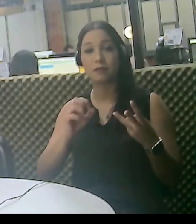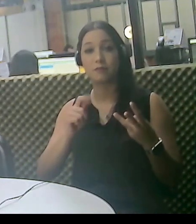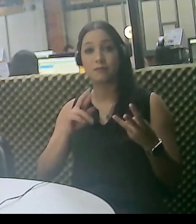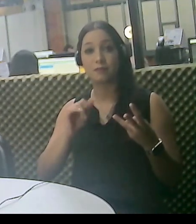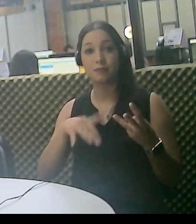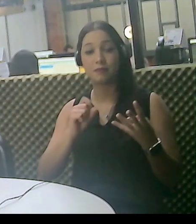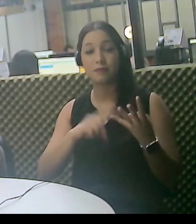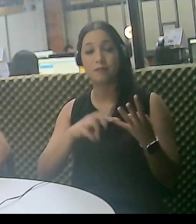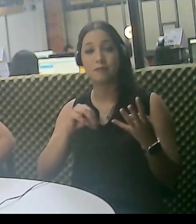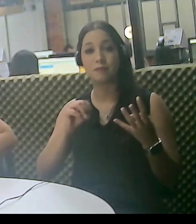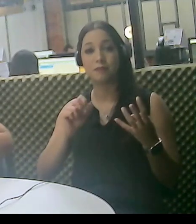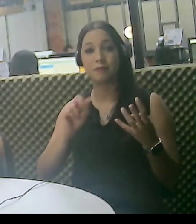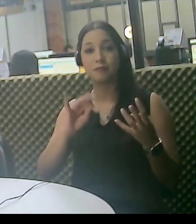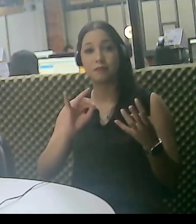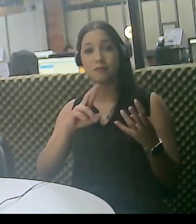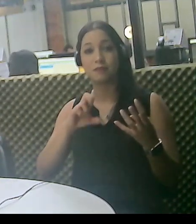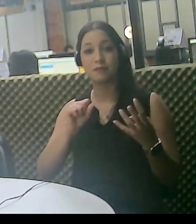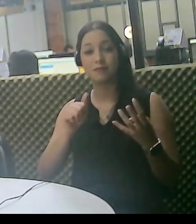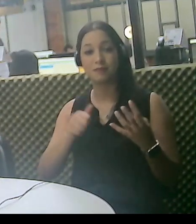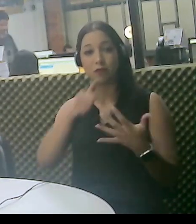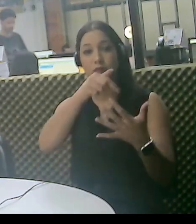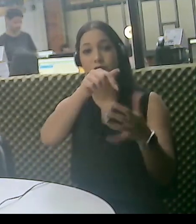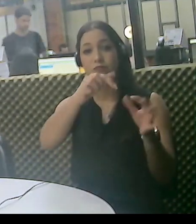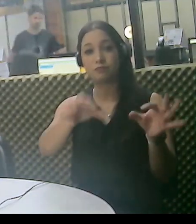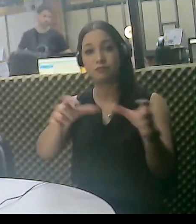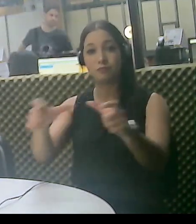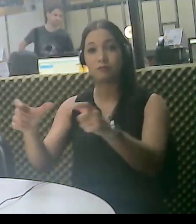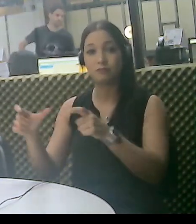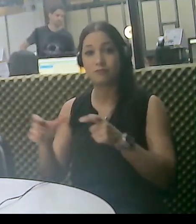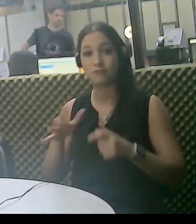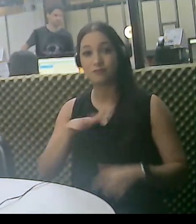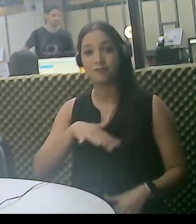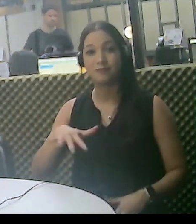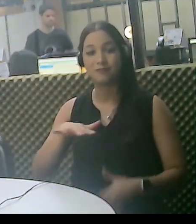e Martinésia, entre outros pontos da cidade.